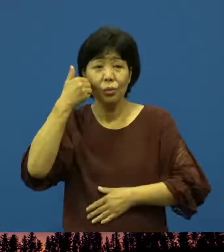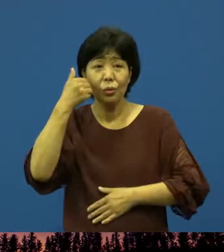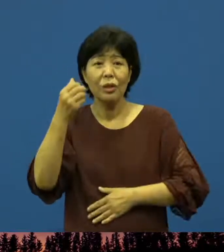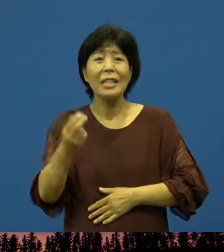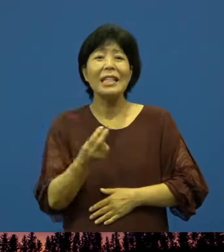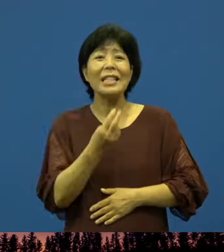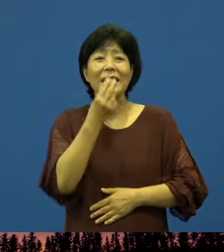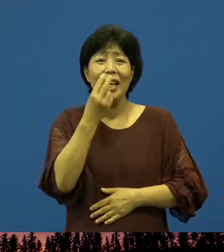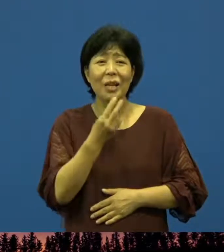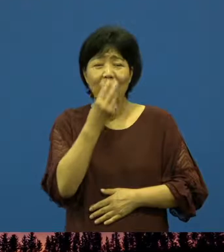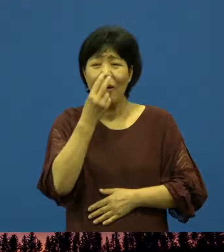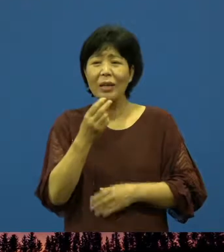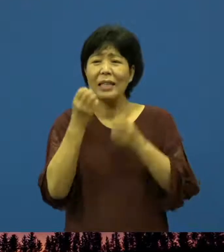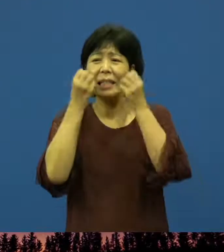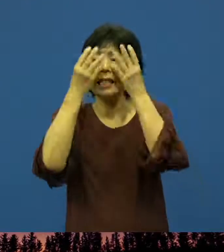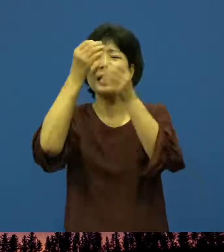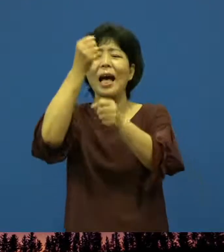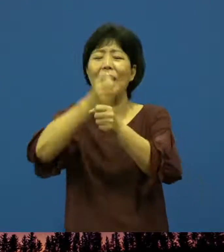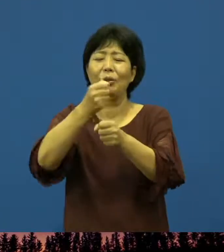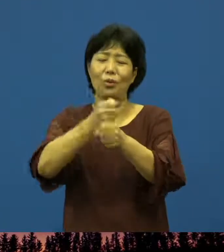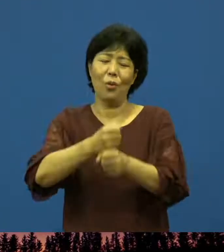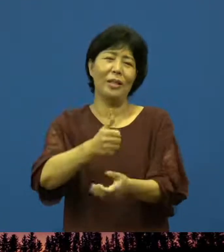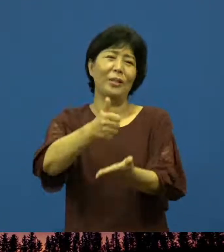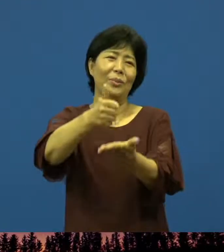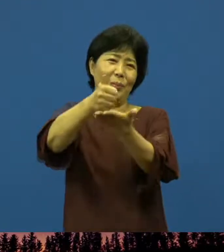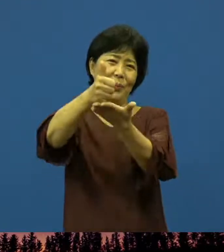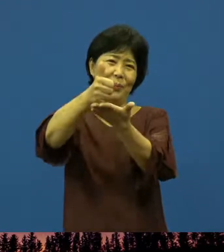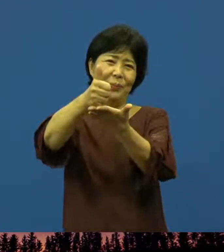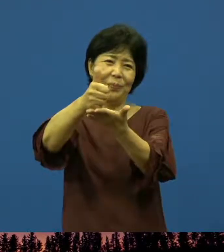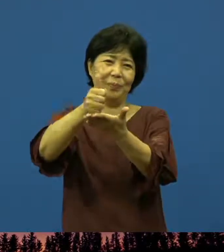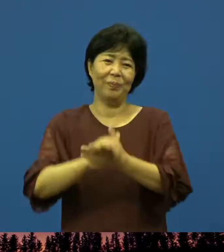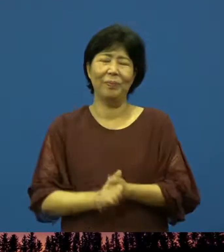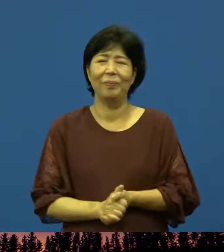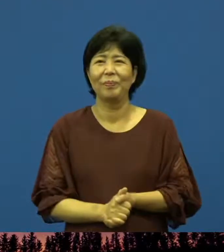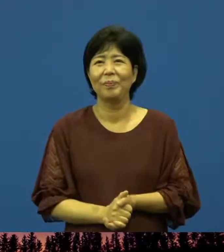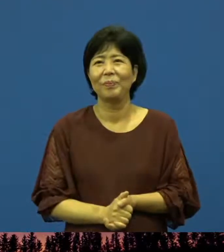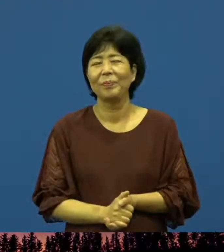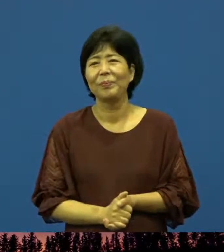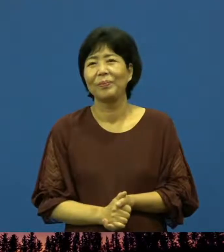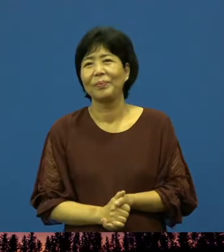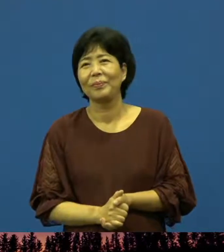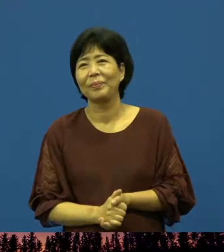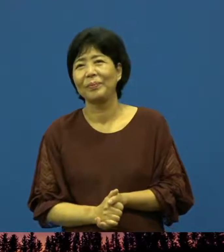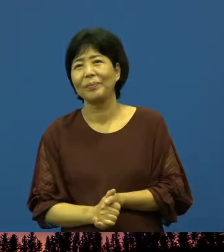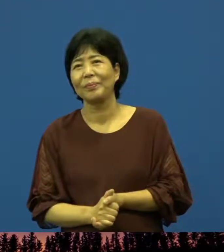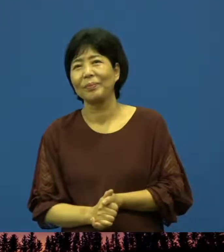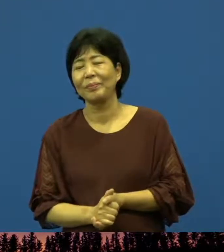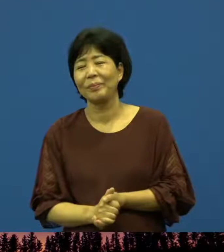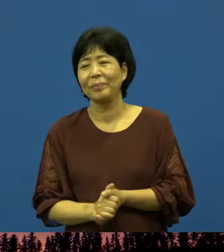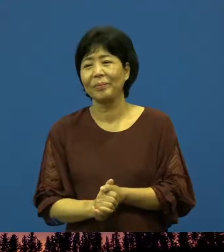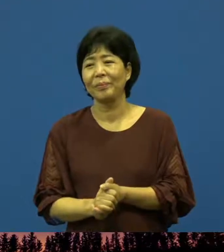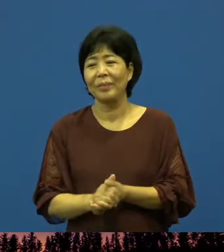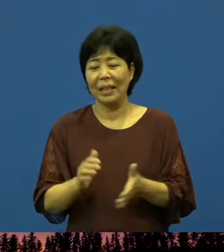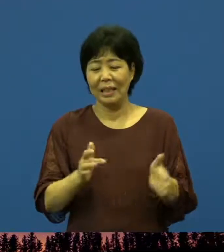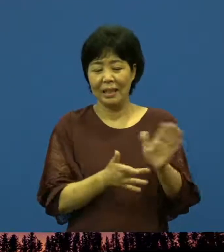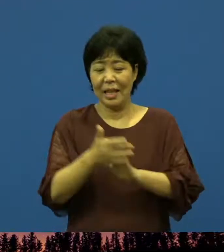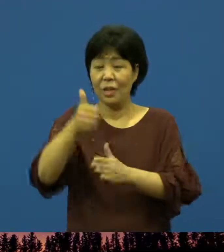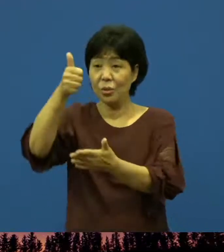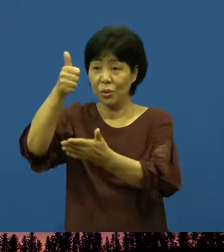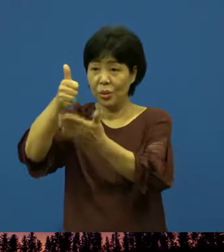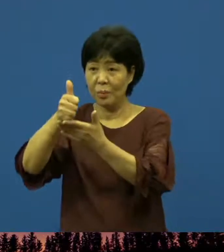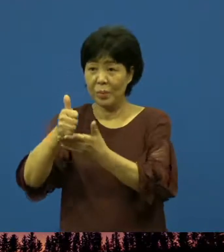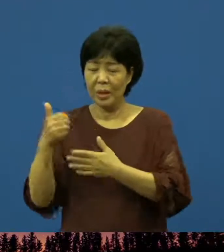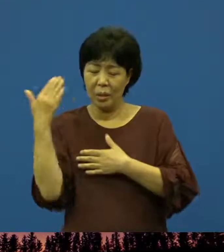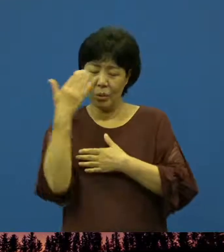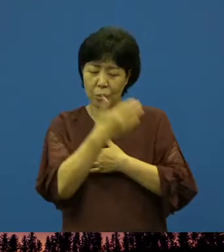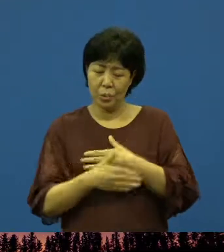생명을 유지하게 하는 힘의 원천이 그리스도이십니다. 그분이 육체를 입고 우리 가운데 오셨습니다.